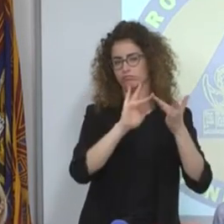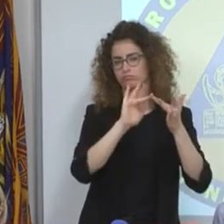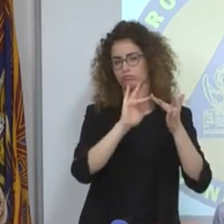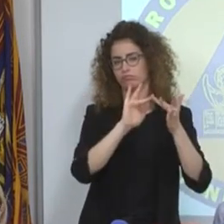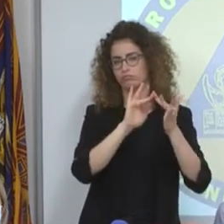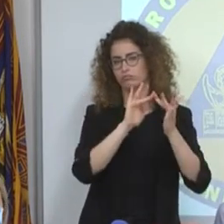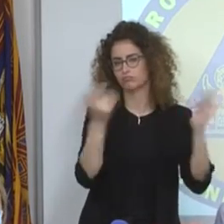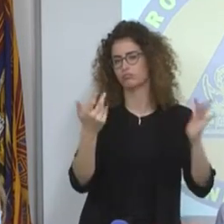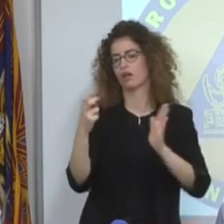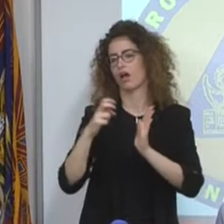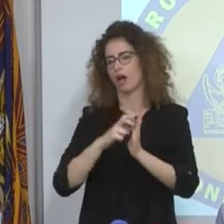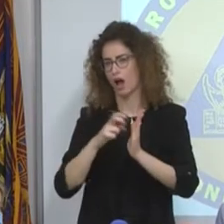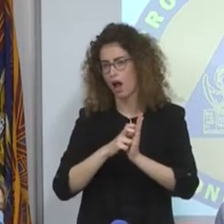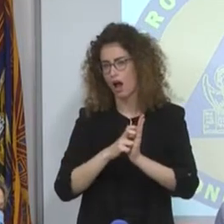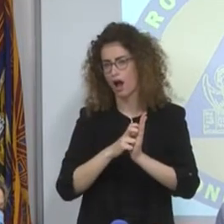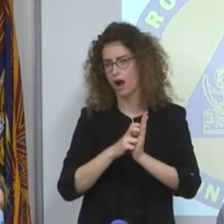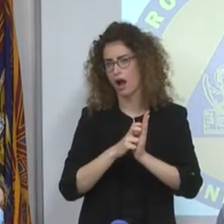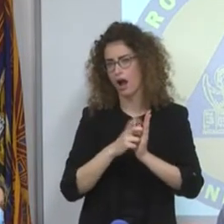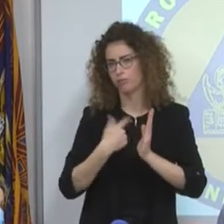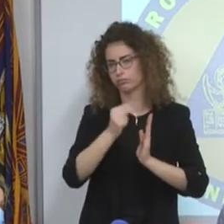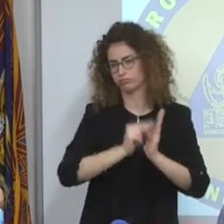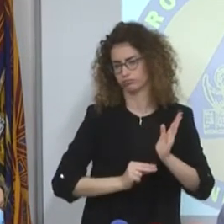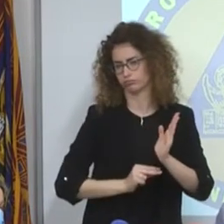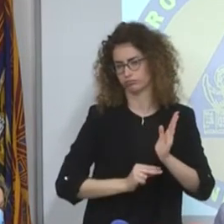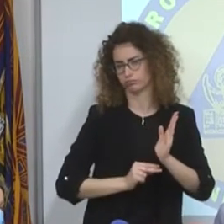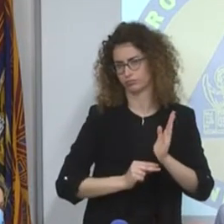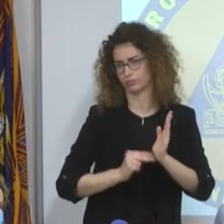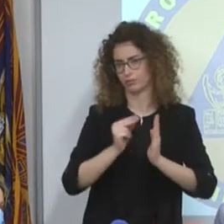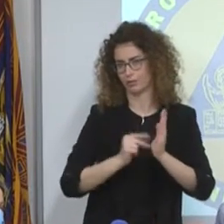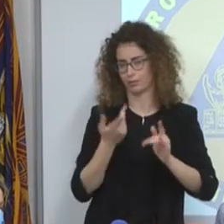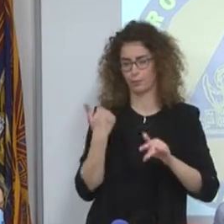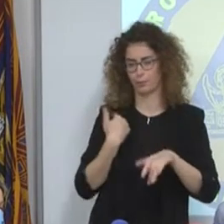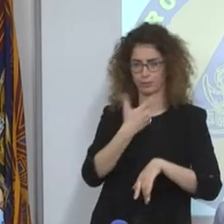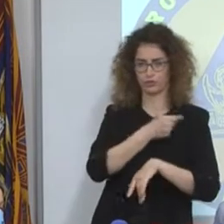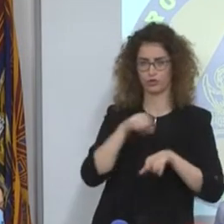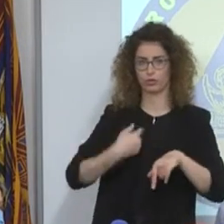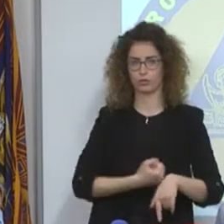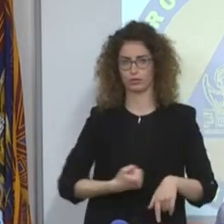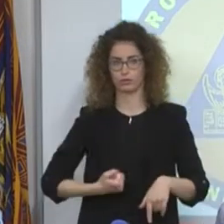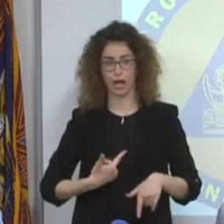app che ha utilizzato magari fino a qualche mese prima per i vaccini.